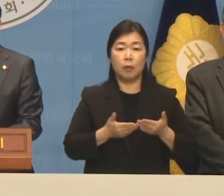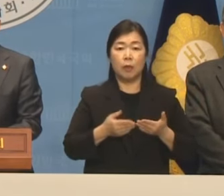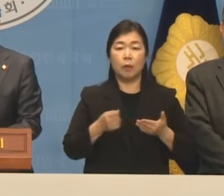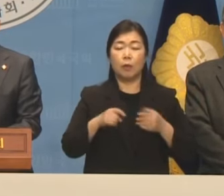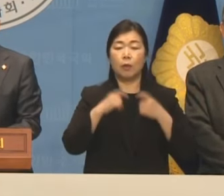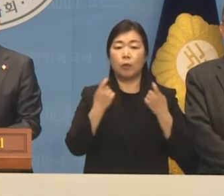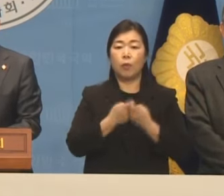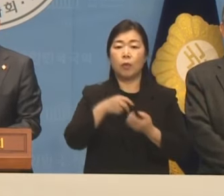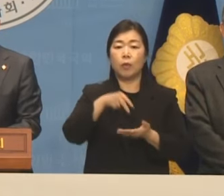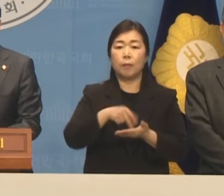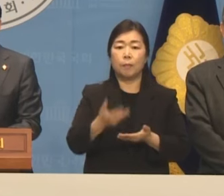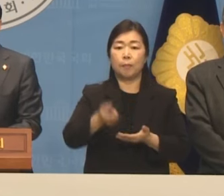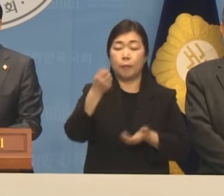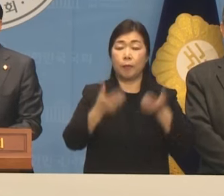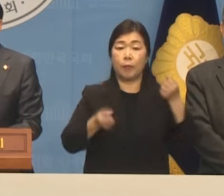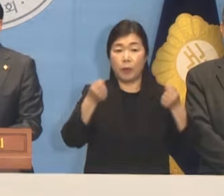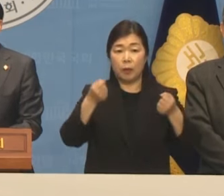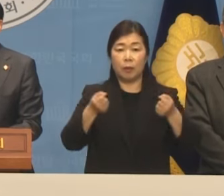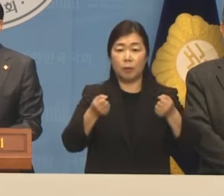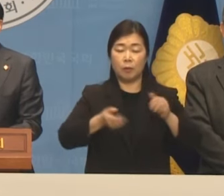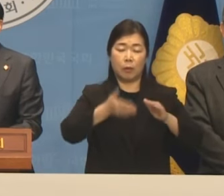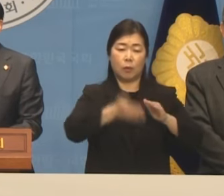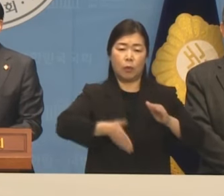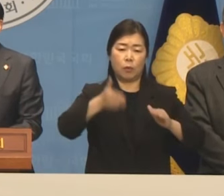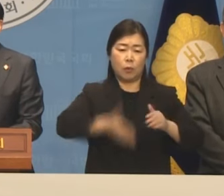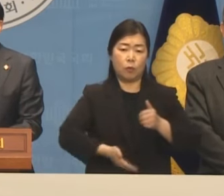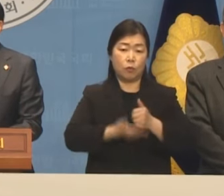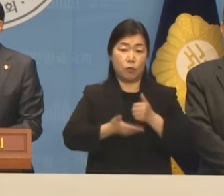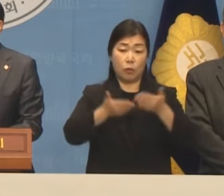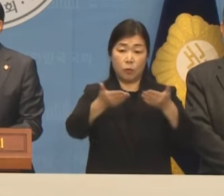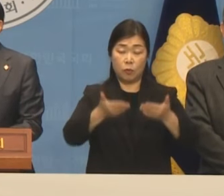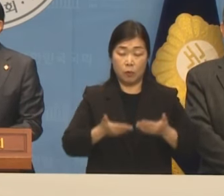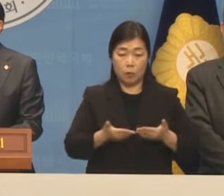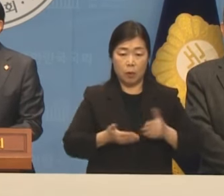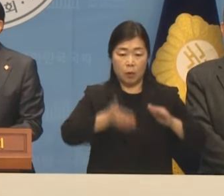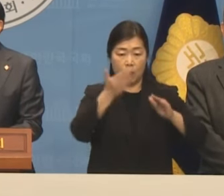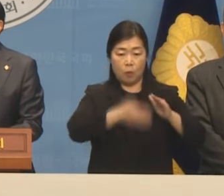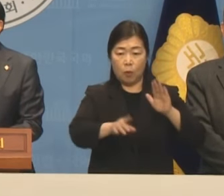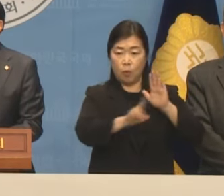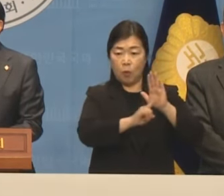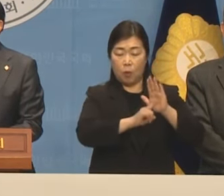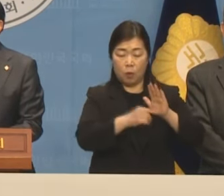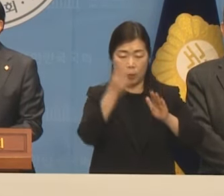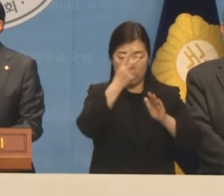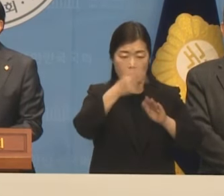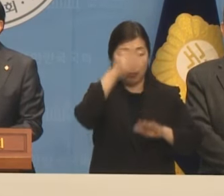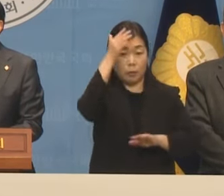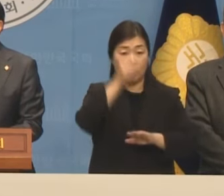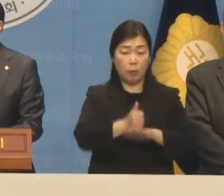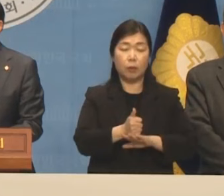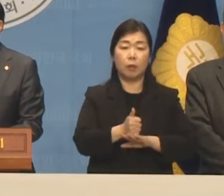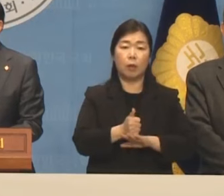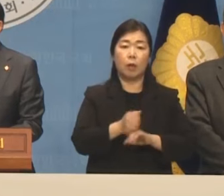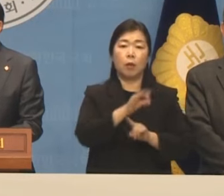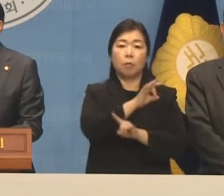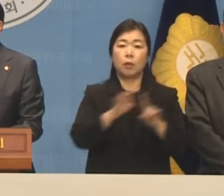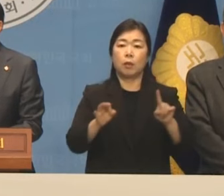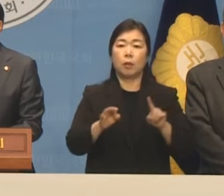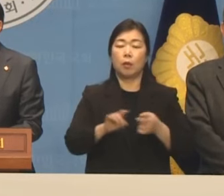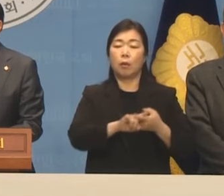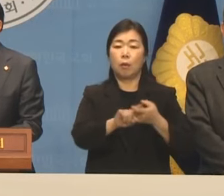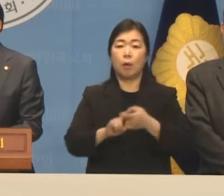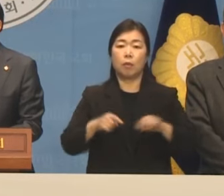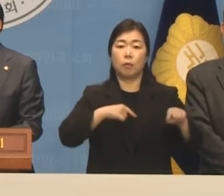독립적인 위원회에서 공정한 그런 공모와 심사 절차를 거쳐서 비례연합정당에